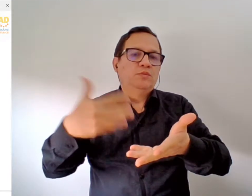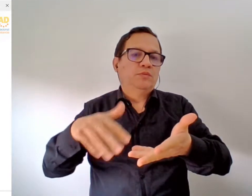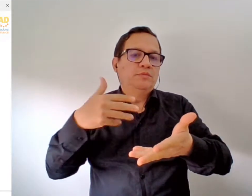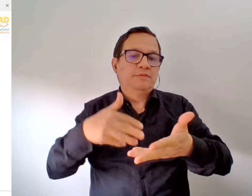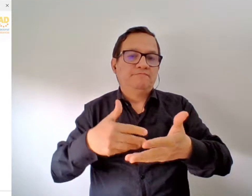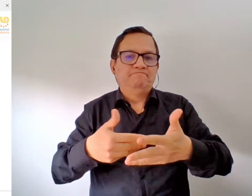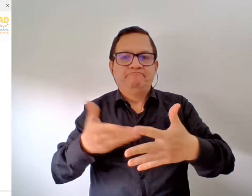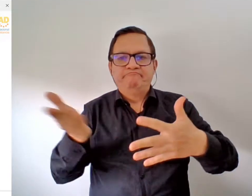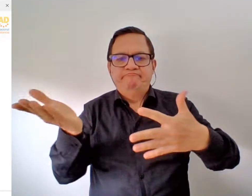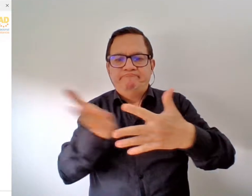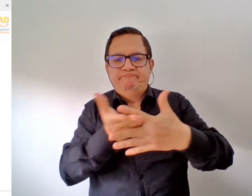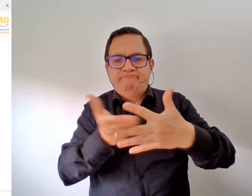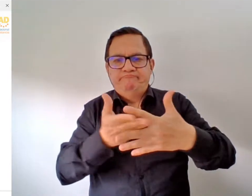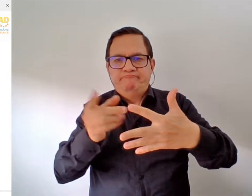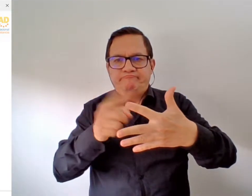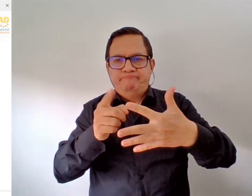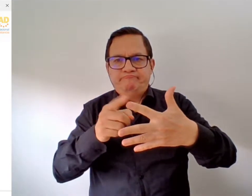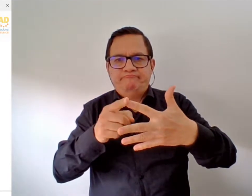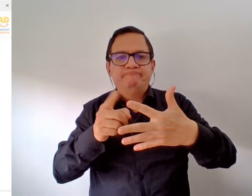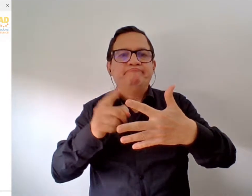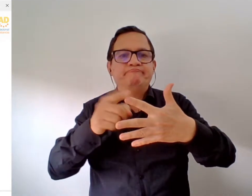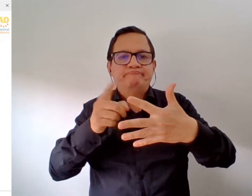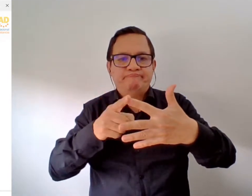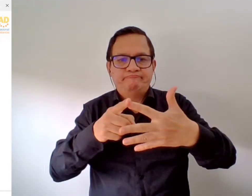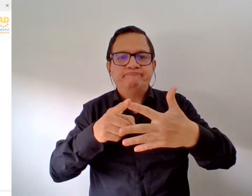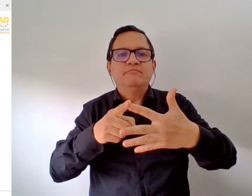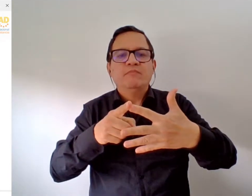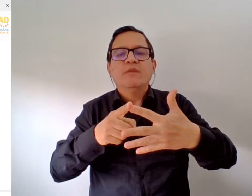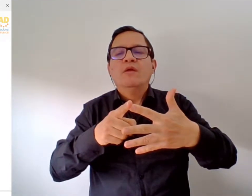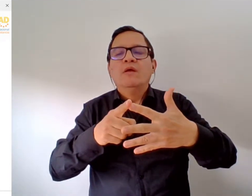Momento de la evaluación, intermedio.